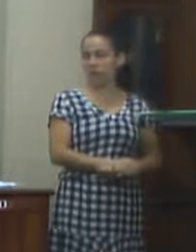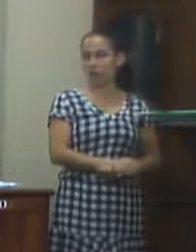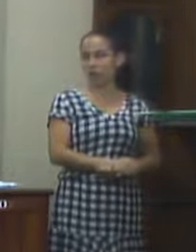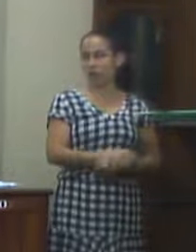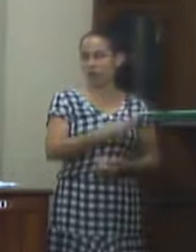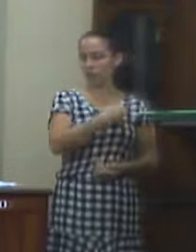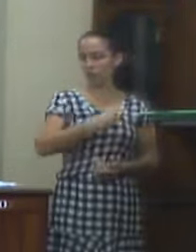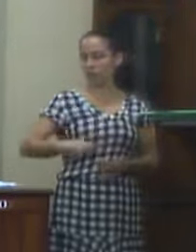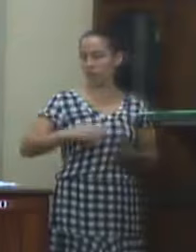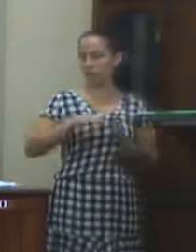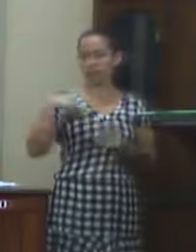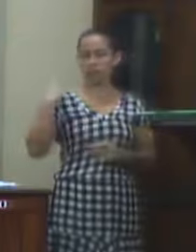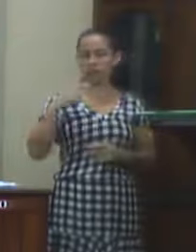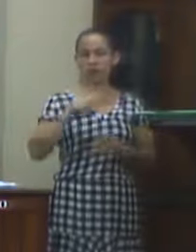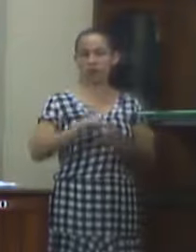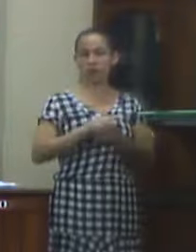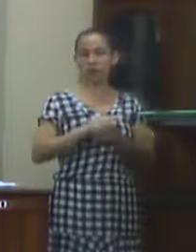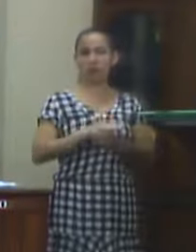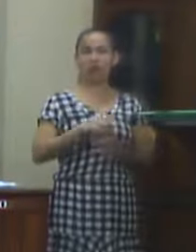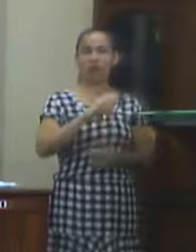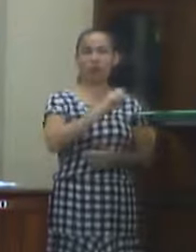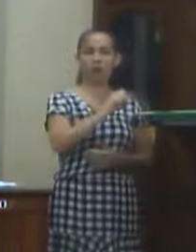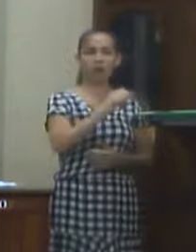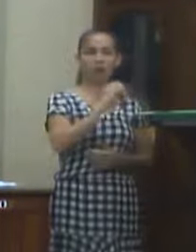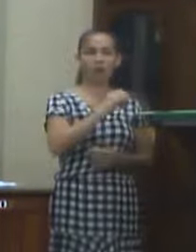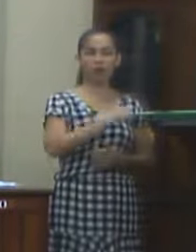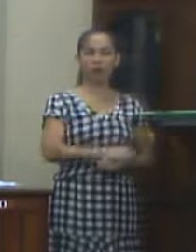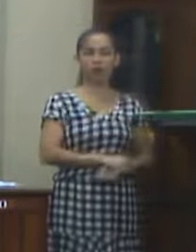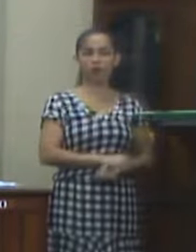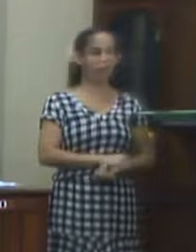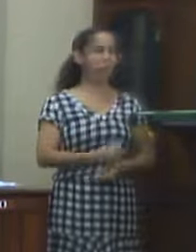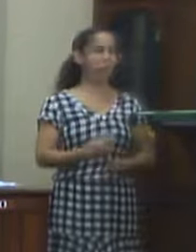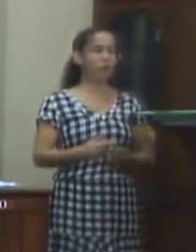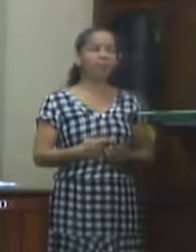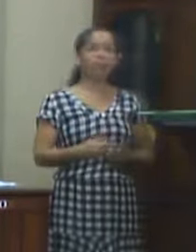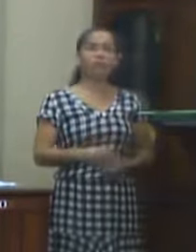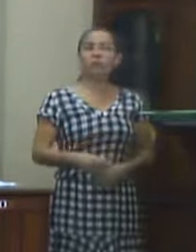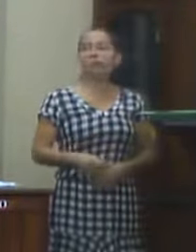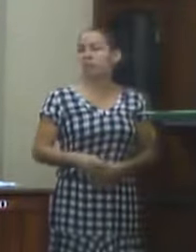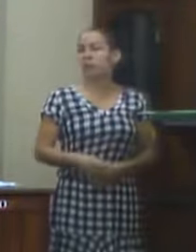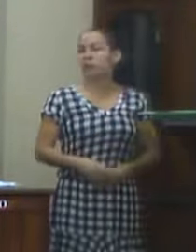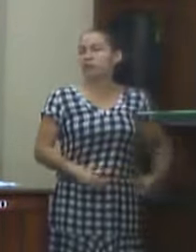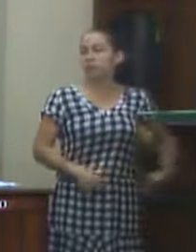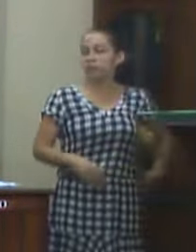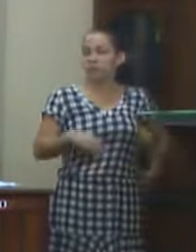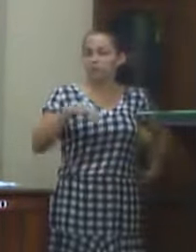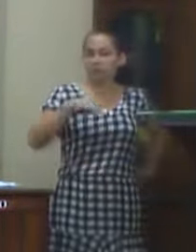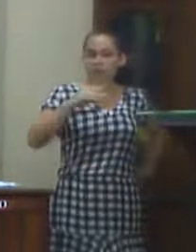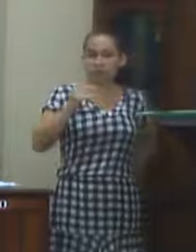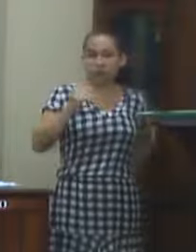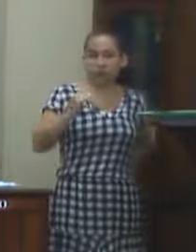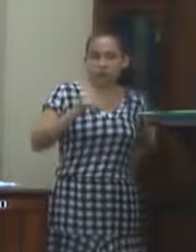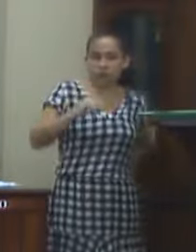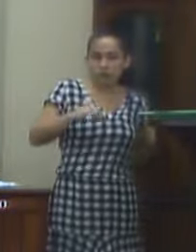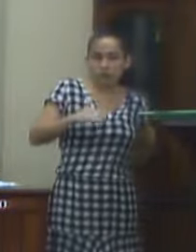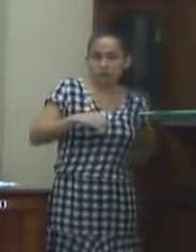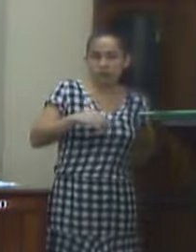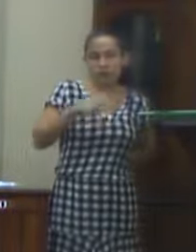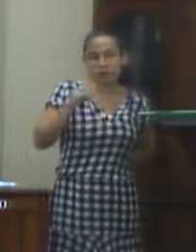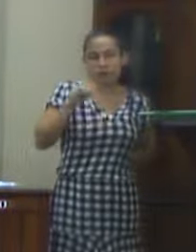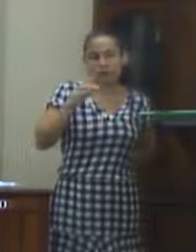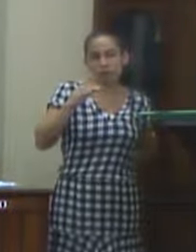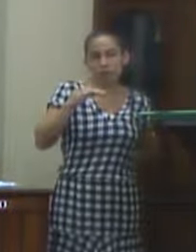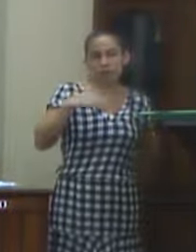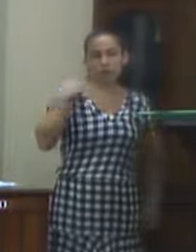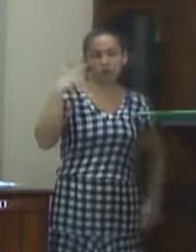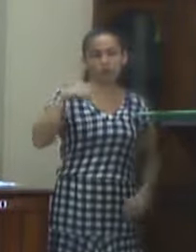Excelentíssimo senhor presidente da Câmara Municipal de Valença, vereador Saulo de Tarso Pereira Correia da Silva. Michele Vieira Cabral da Silva,